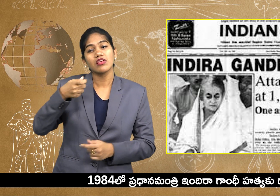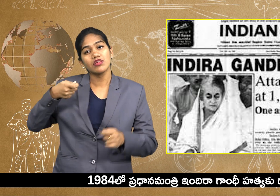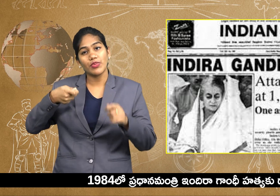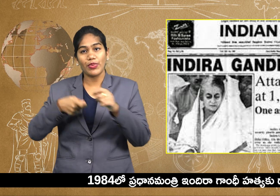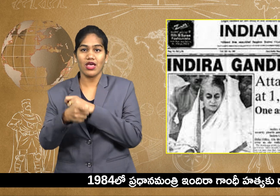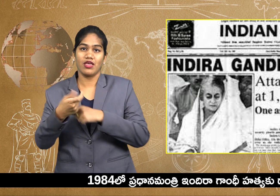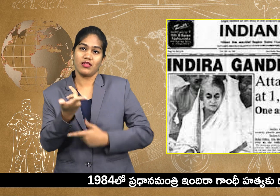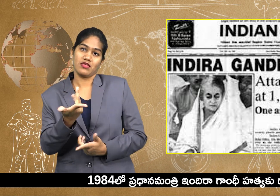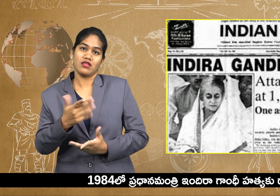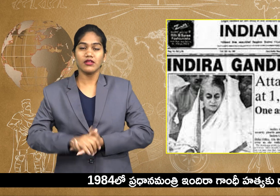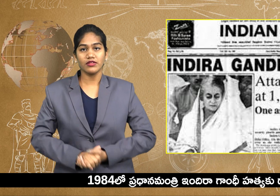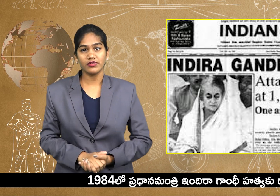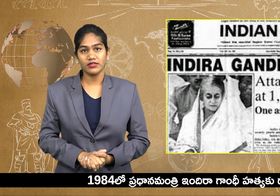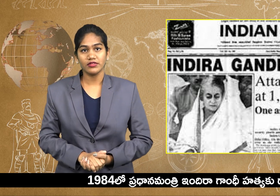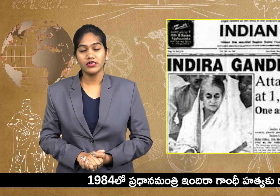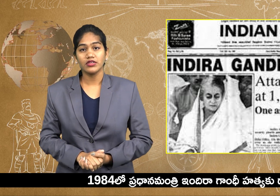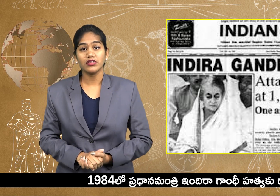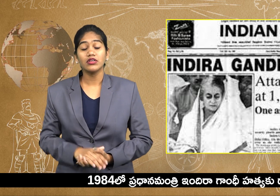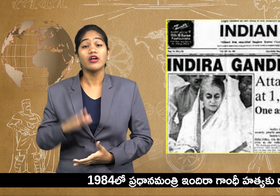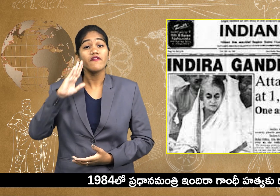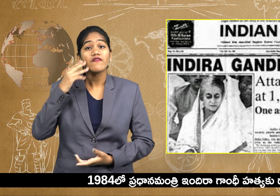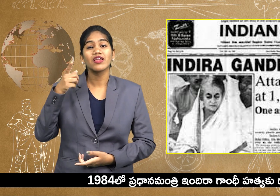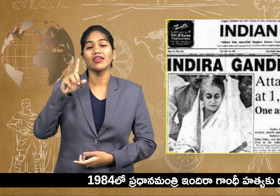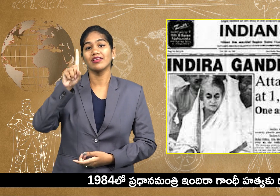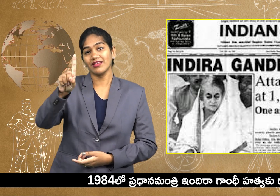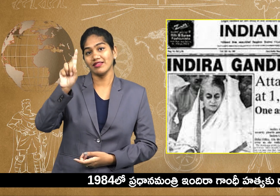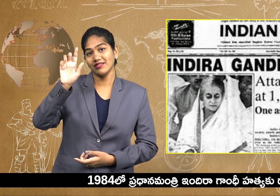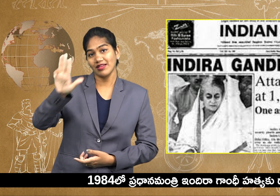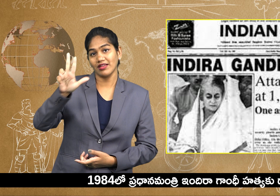1984లో ప్రధానమంత్రి ఇందిరాగాంధీ హత్యకు దారితీసింది.